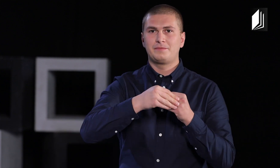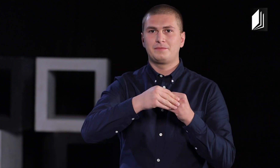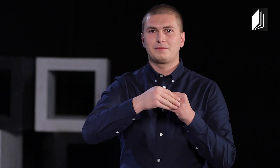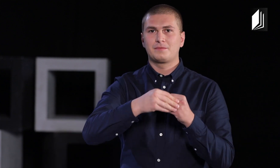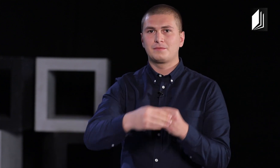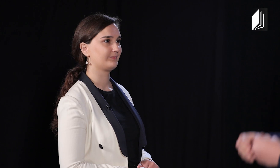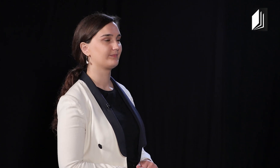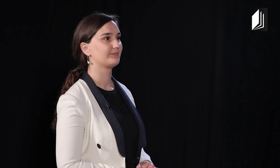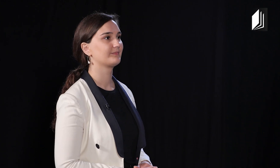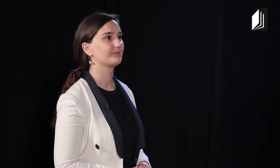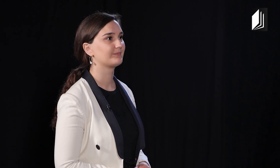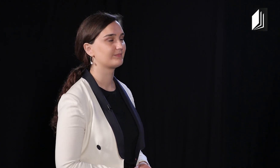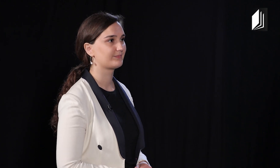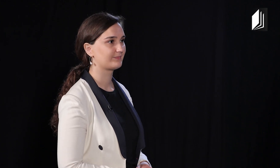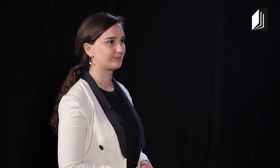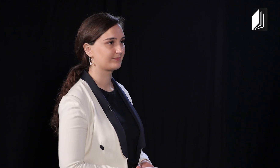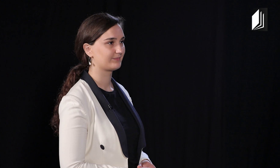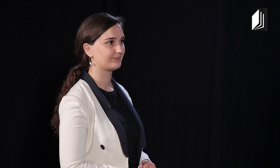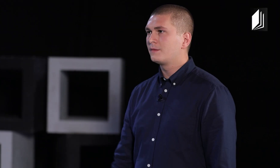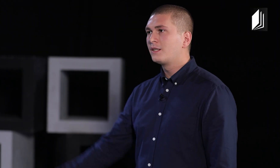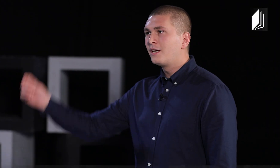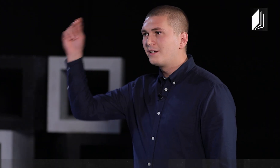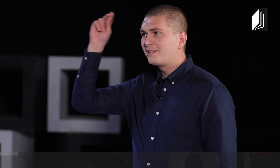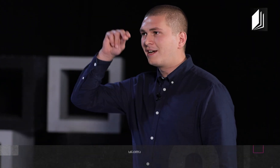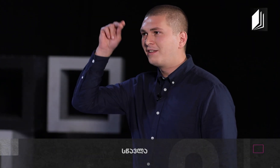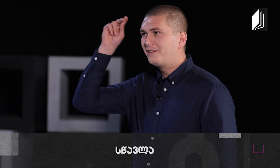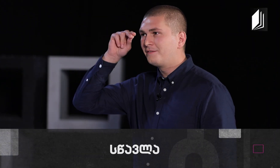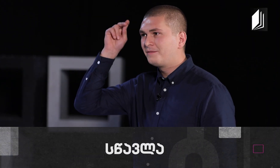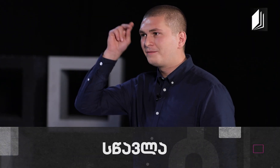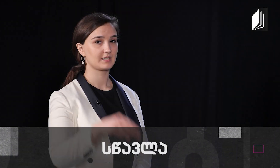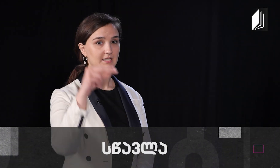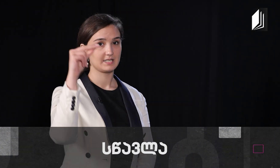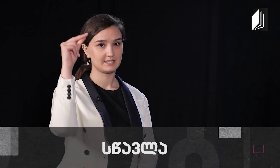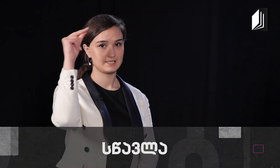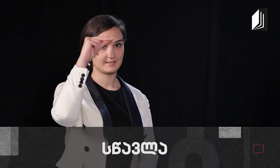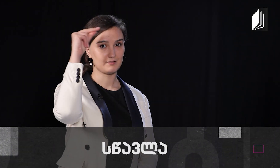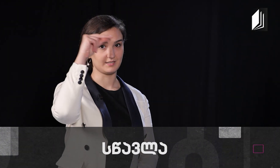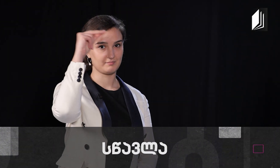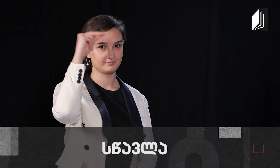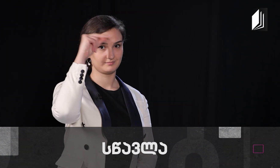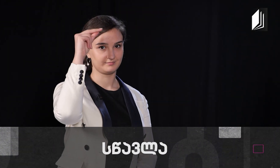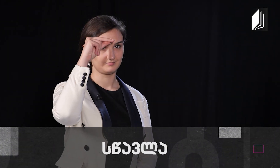ერთად. სწავლა. Სწავლა.